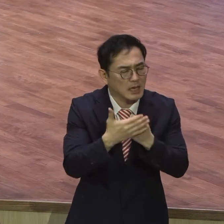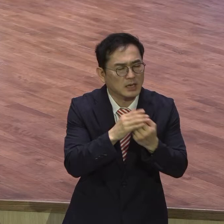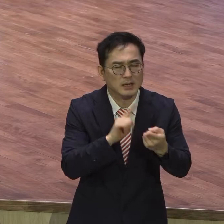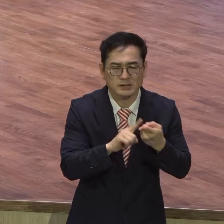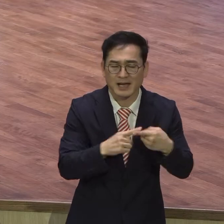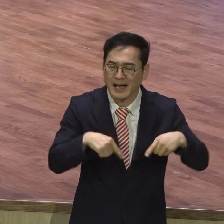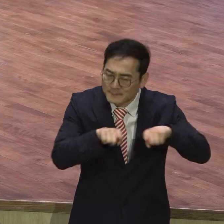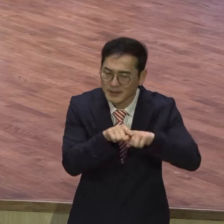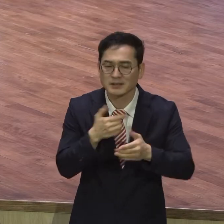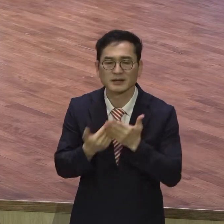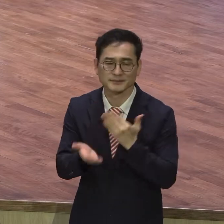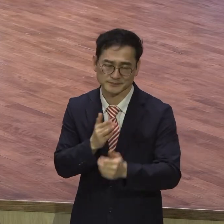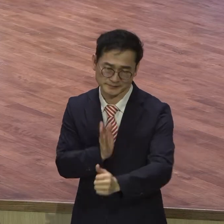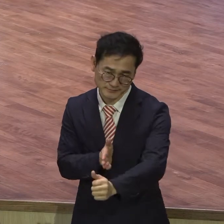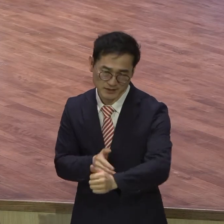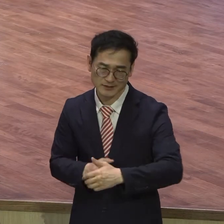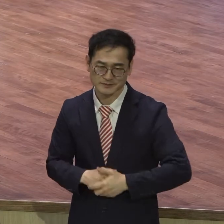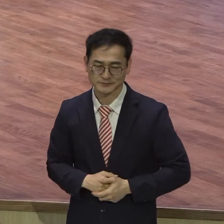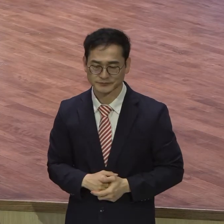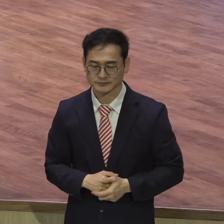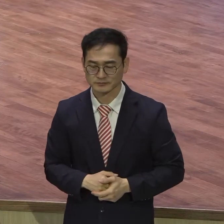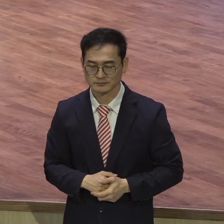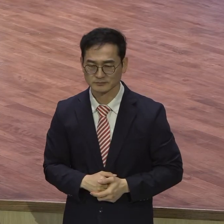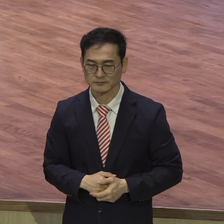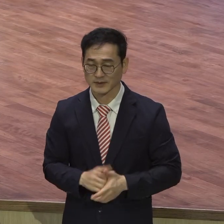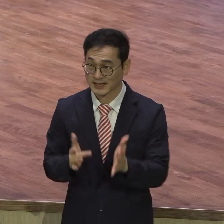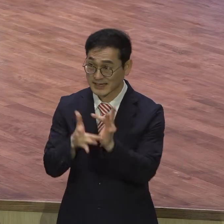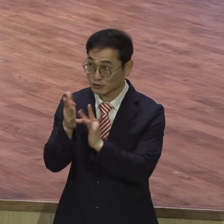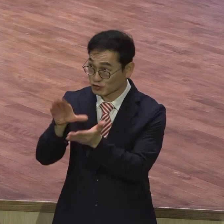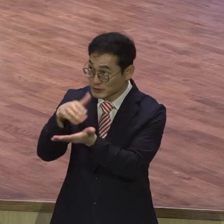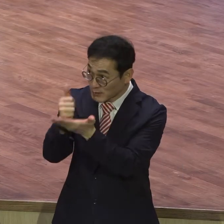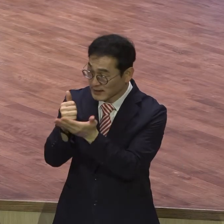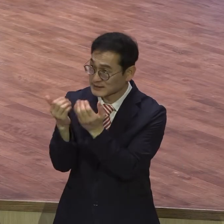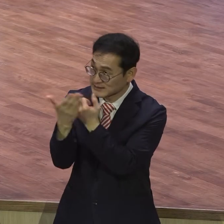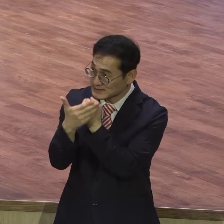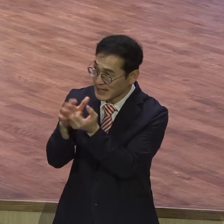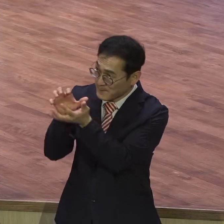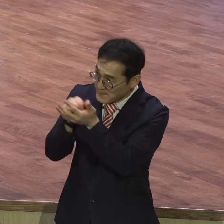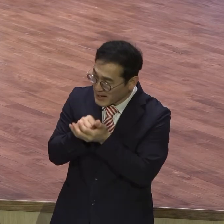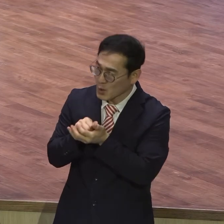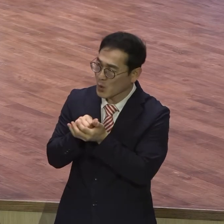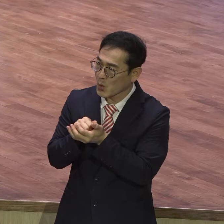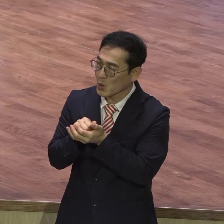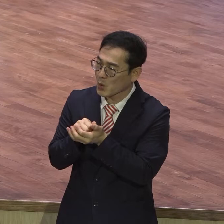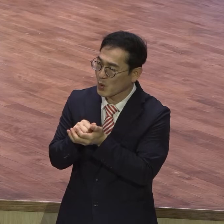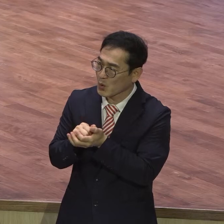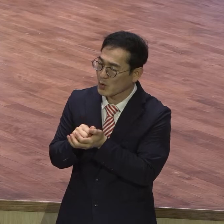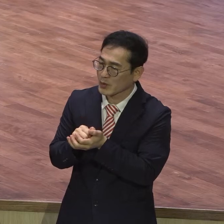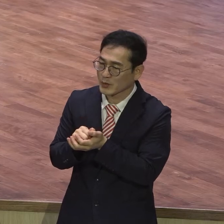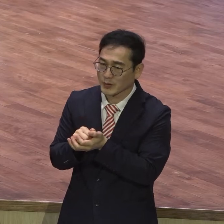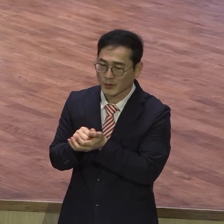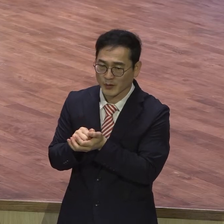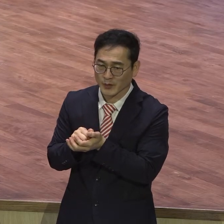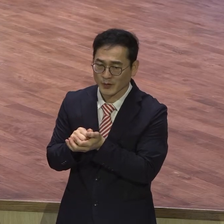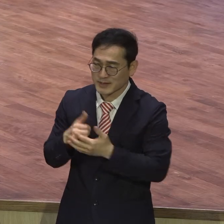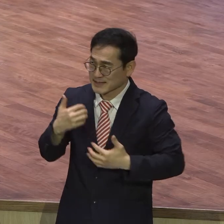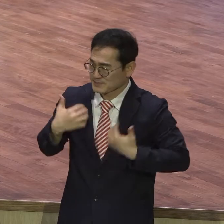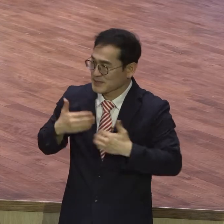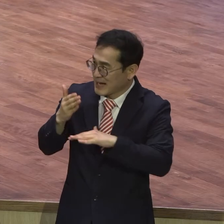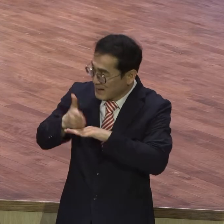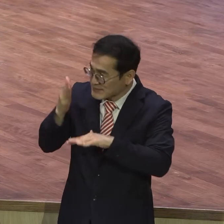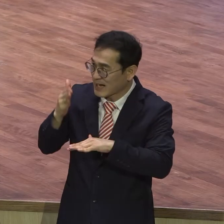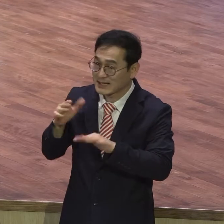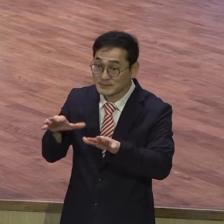여러분이 은혜 받은 거 예수고시도 인해서 치유받고 회복된 거 기쁨 감사 평안 회복한 거 지금 하나님 주신 이